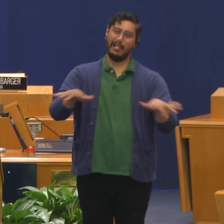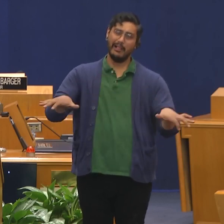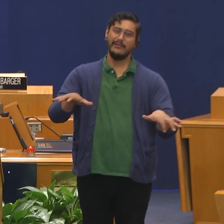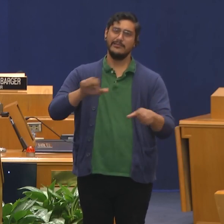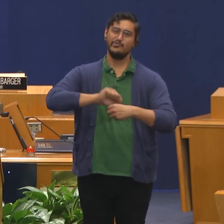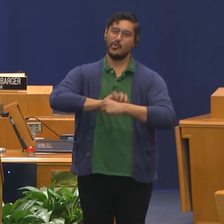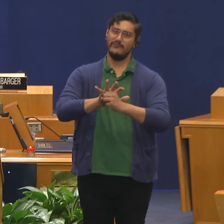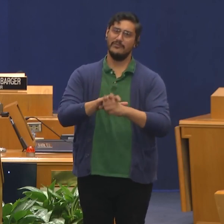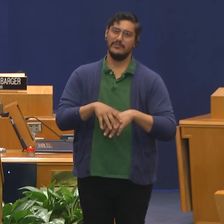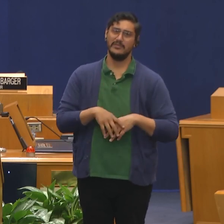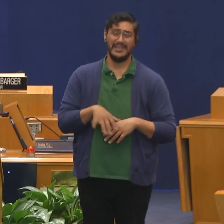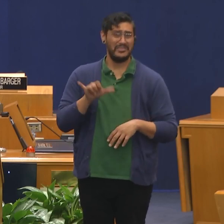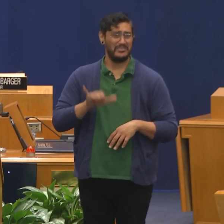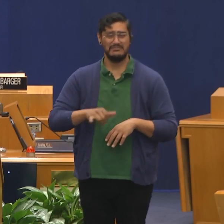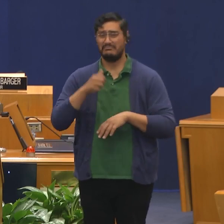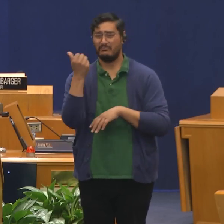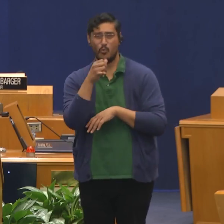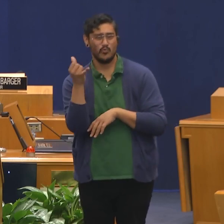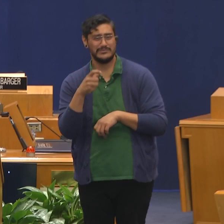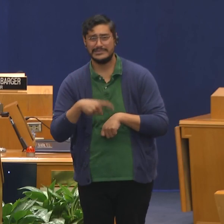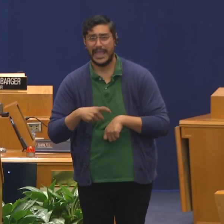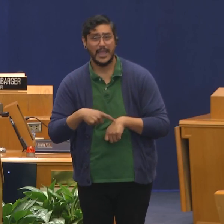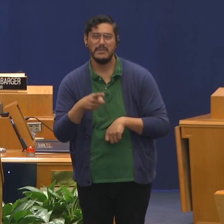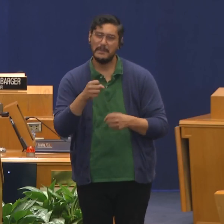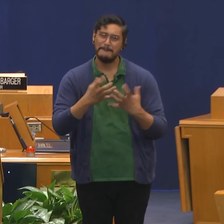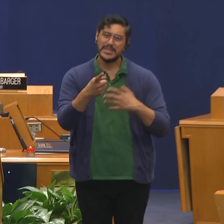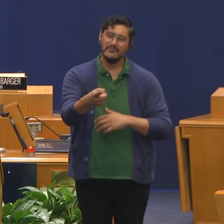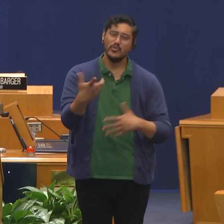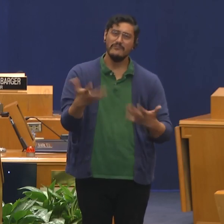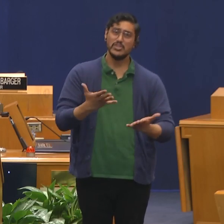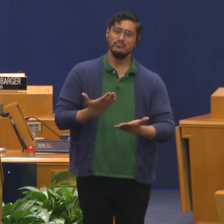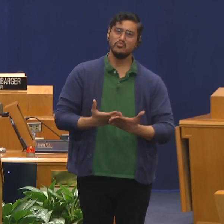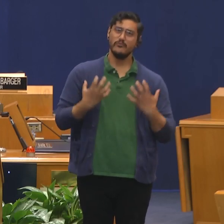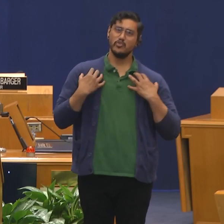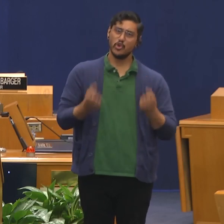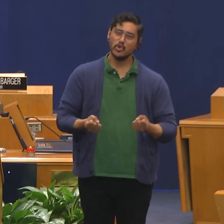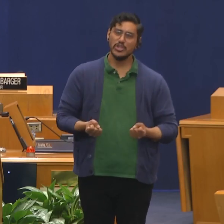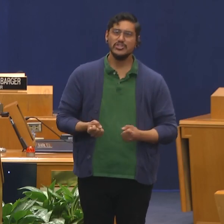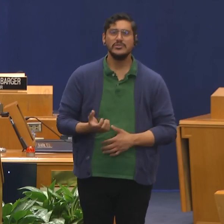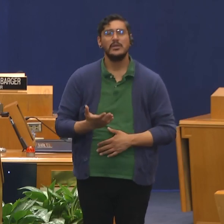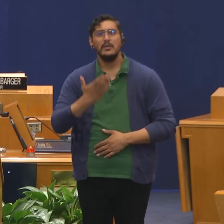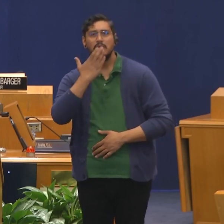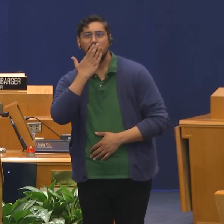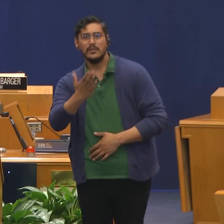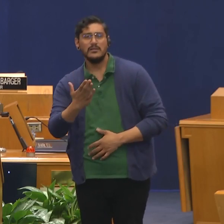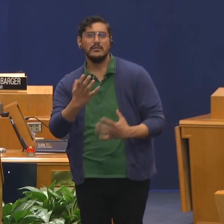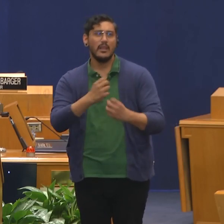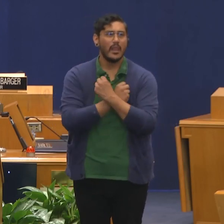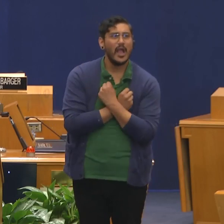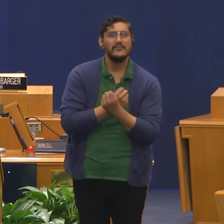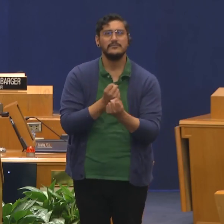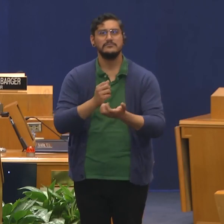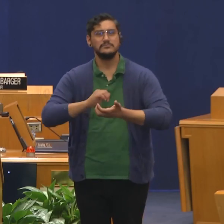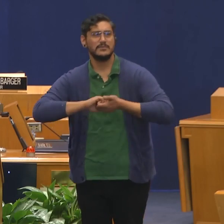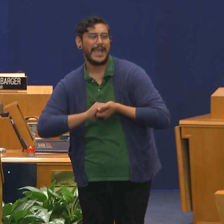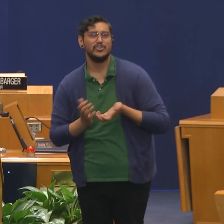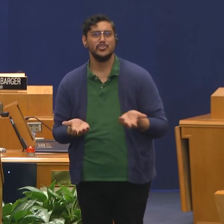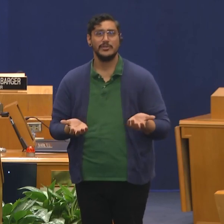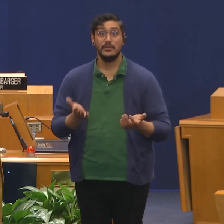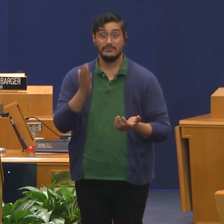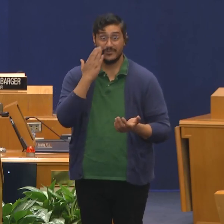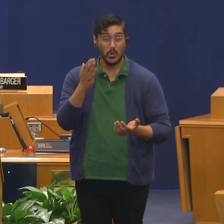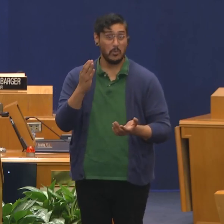sin precedentes y muchos han demostrado coraje, buena voluntad y compasión, a pesar de que nuestras vidas han